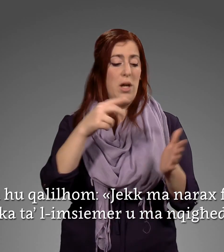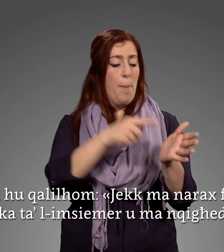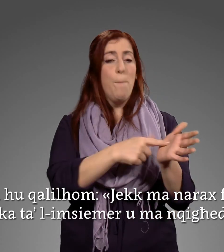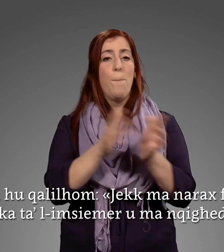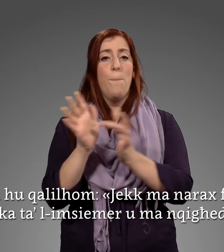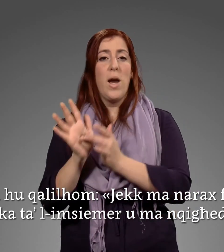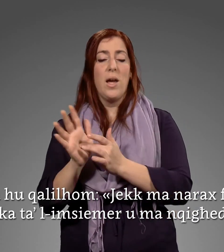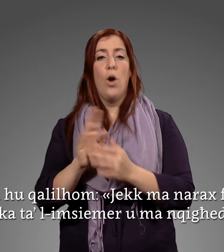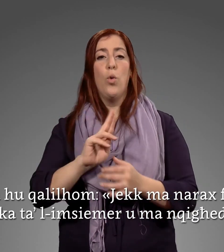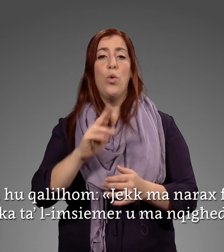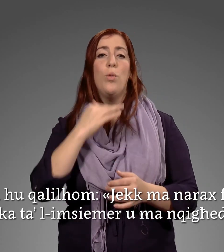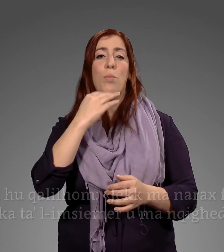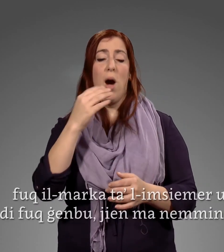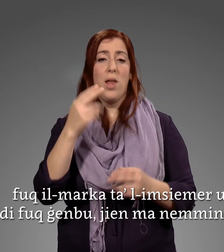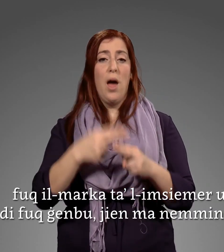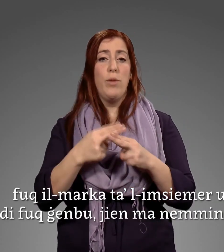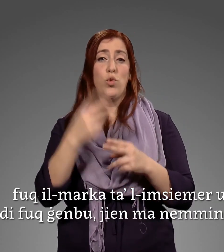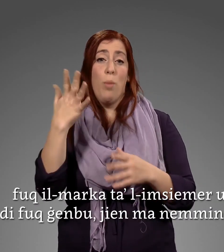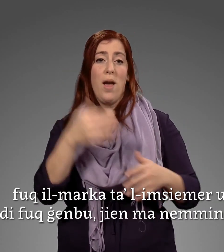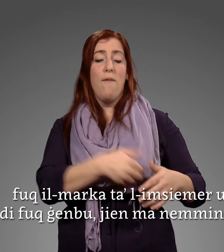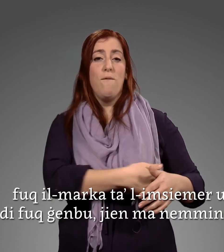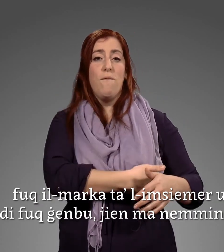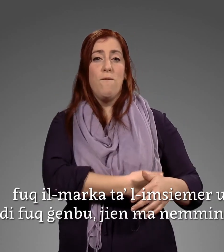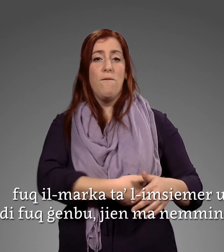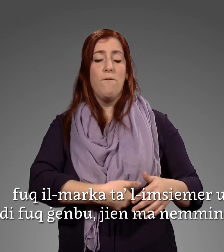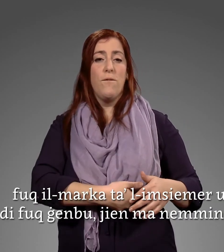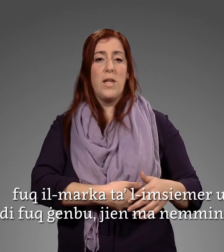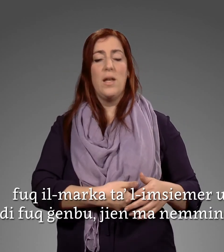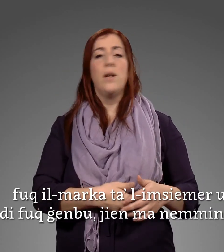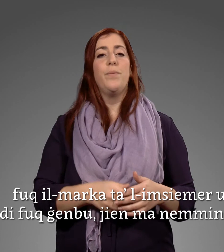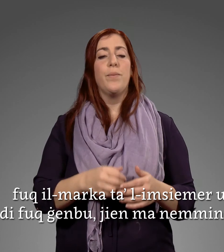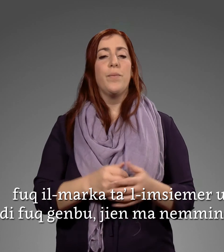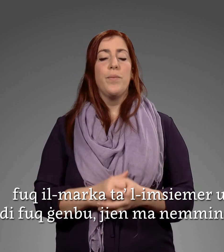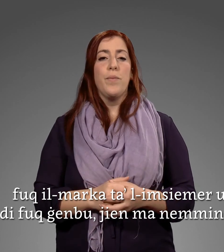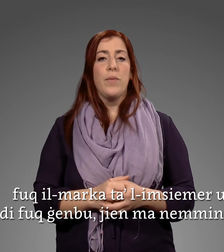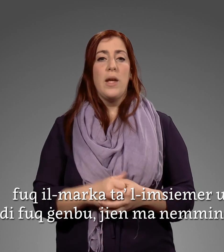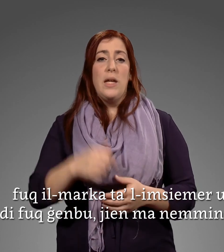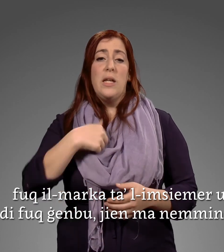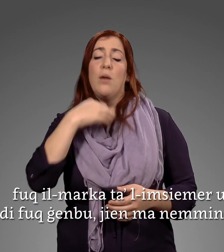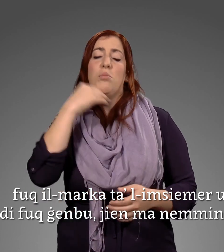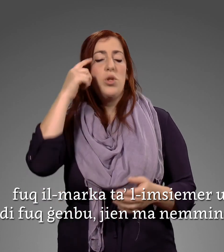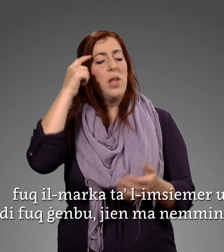u ma nqiegħed sibej fuq il-marka tal-imsiemer u jidi fuq ġembu, jien ma nemminx.